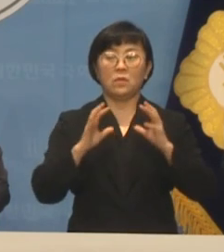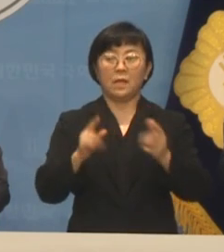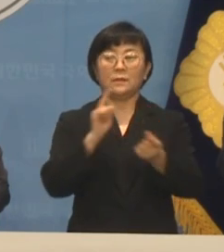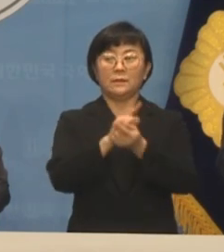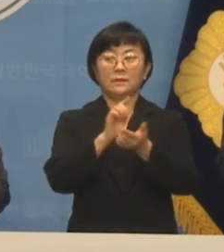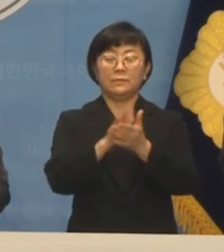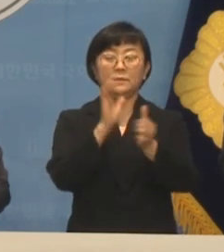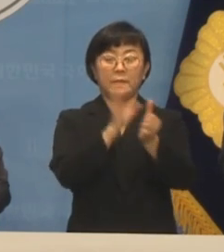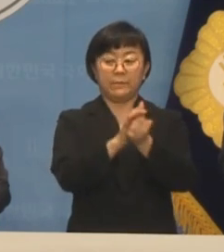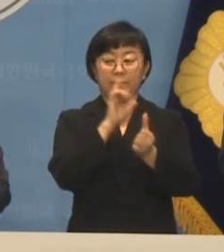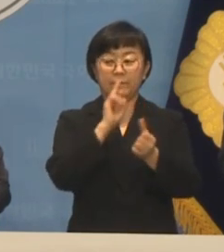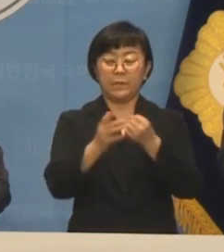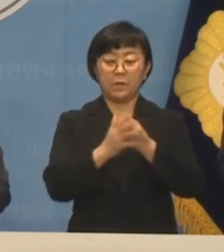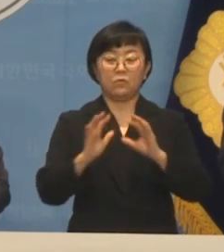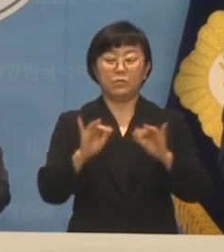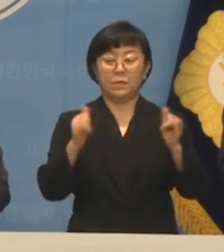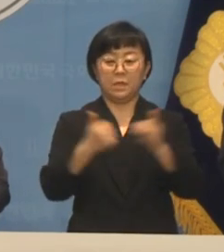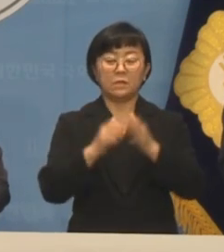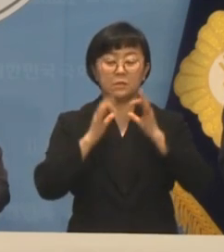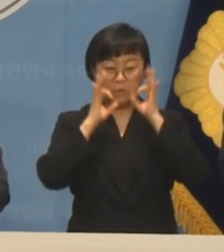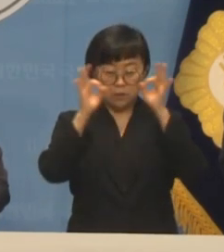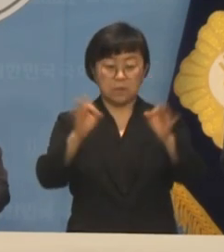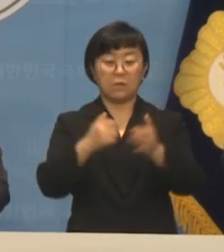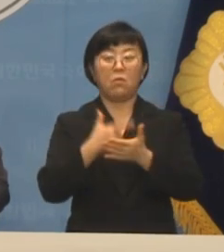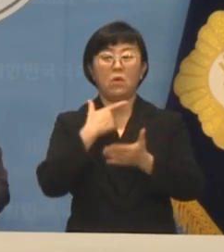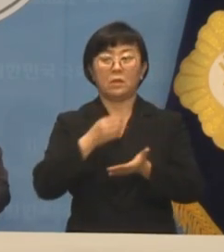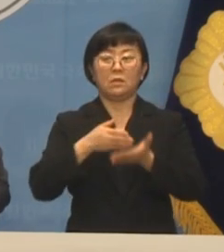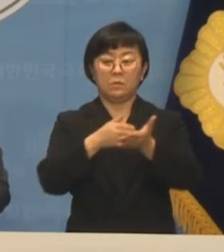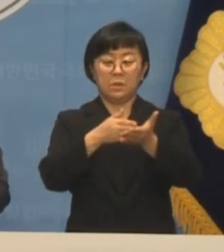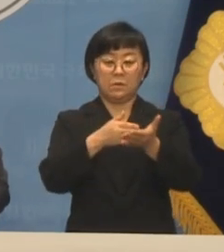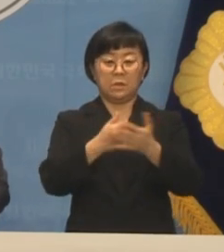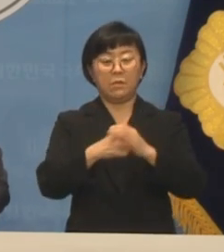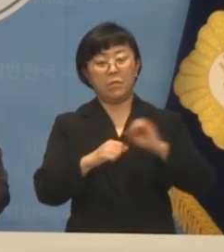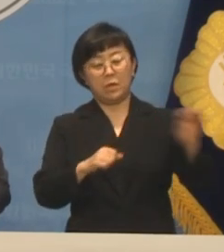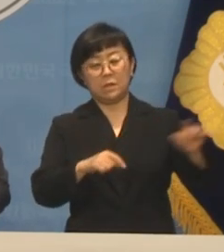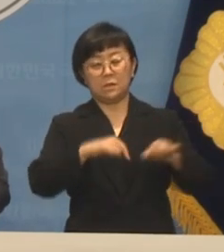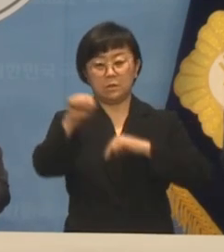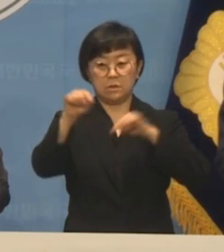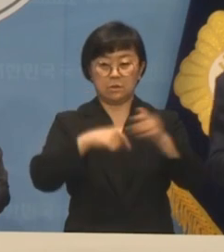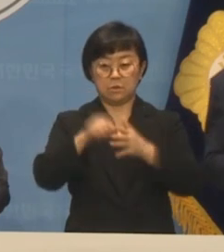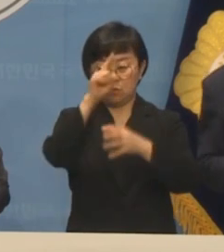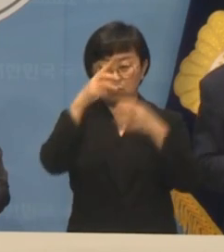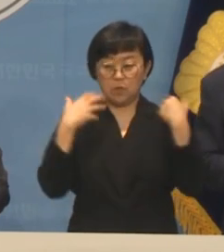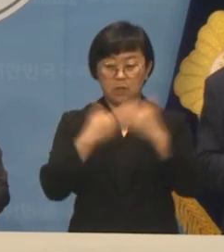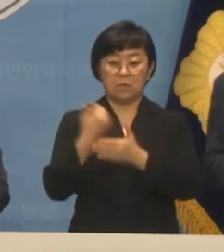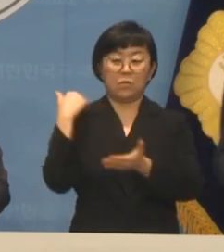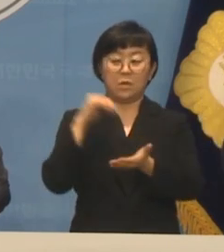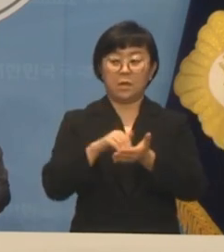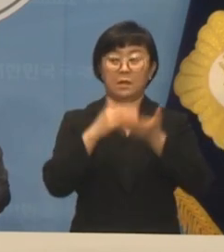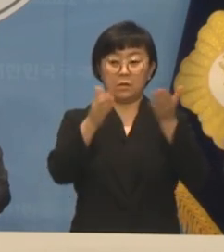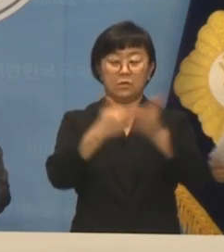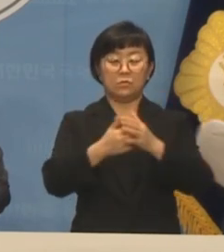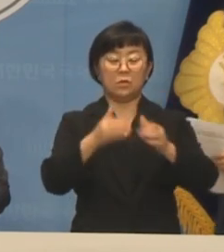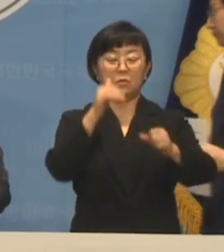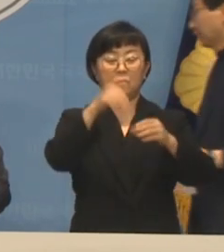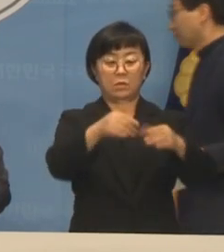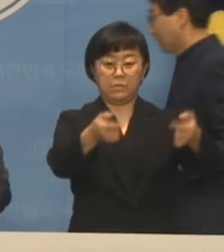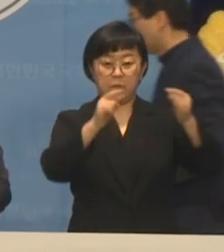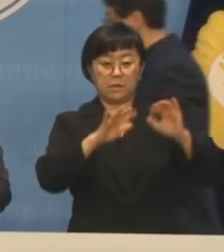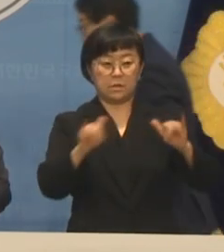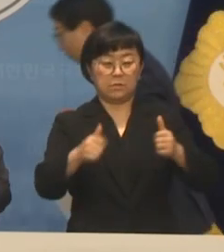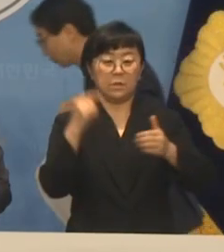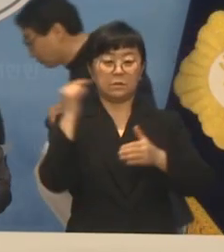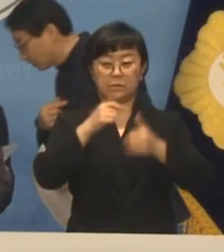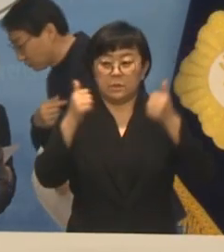직접 책임지라는 국민의 절박한 요구를 등진 정치 세력과 정부에게 돌아갈 것은 유권자들의